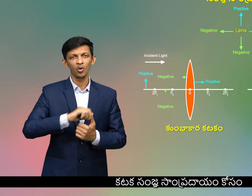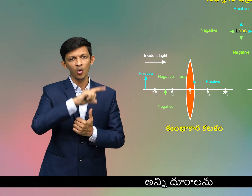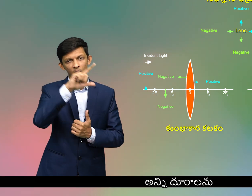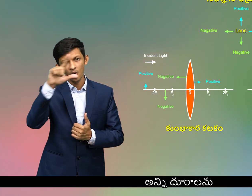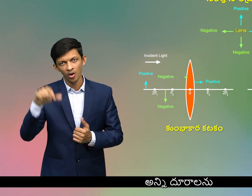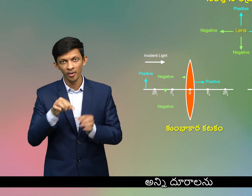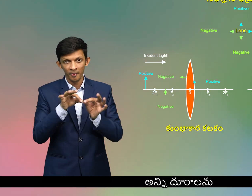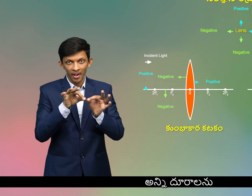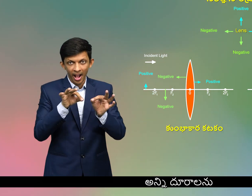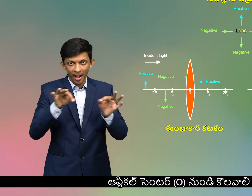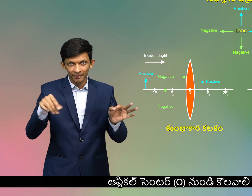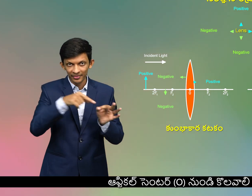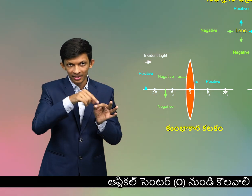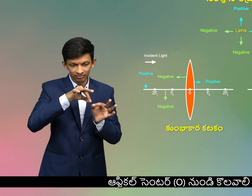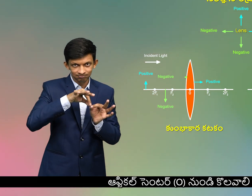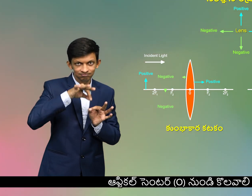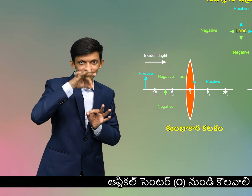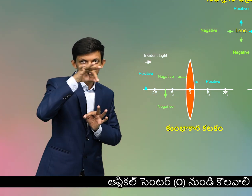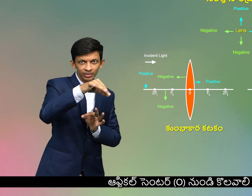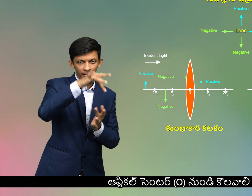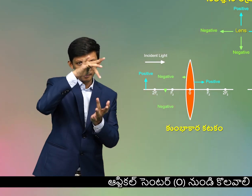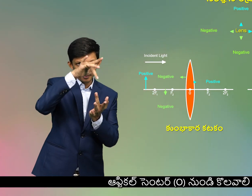అన్ని దూరాలను ఆప్టికల్ సెంటర్ O నుండి కొలవాలి.